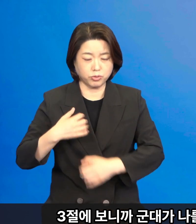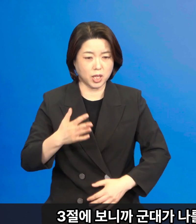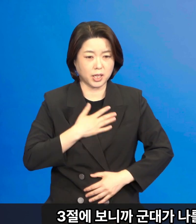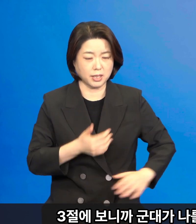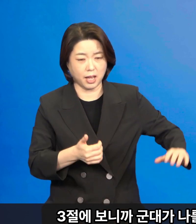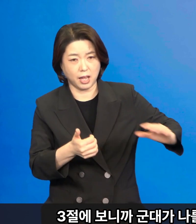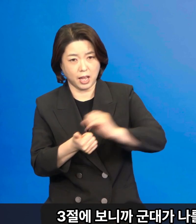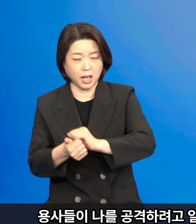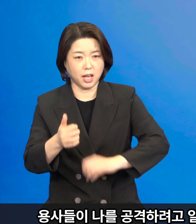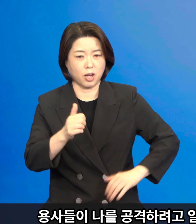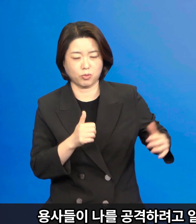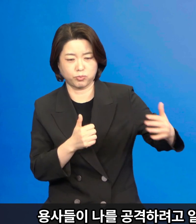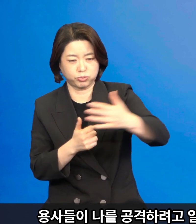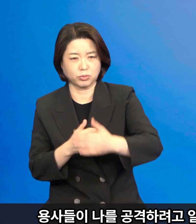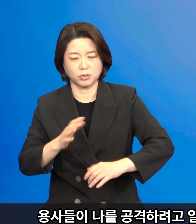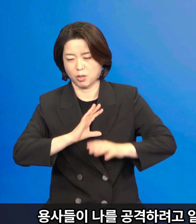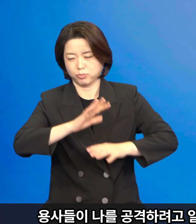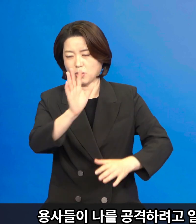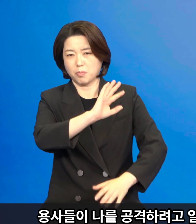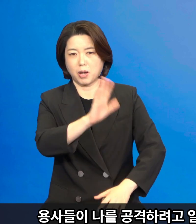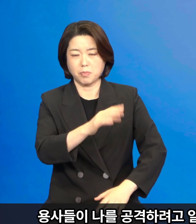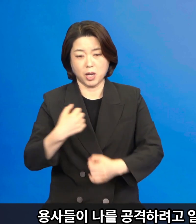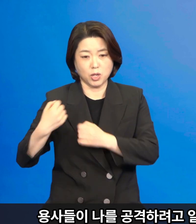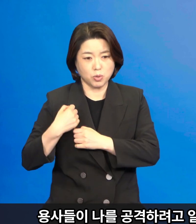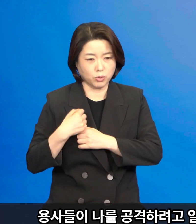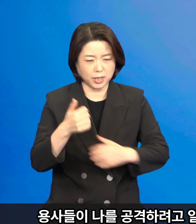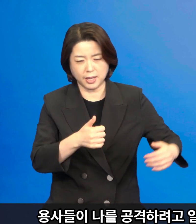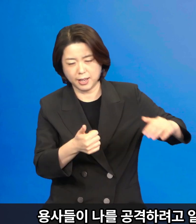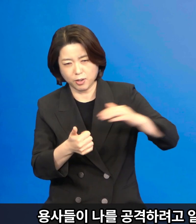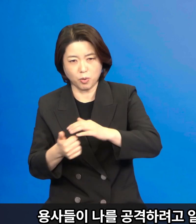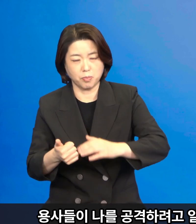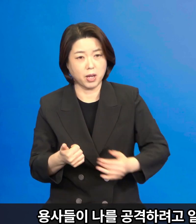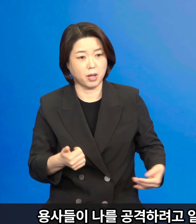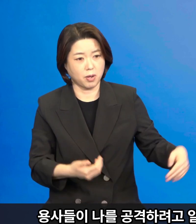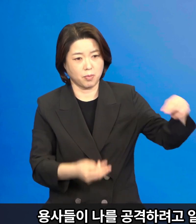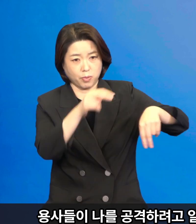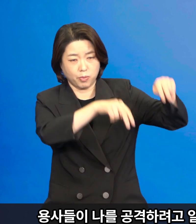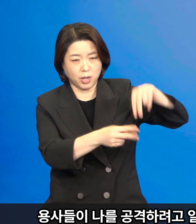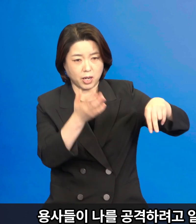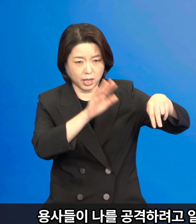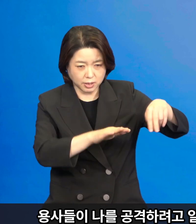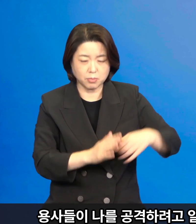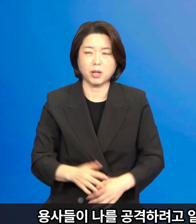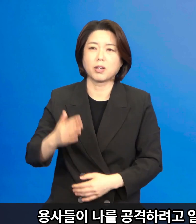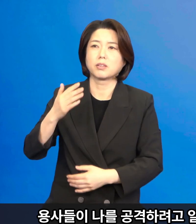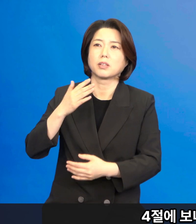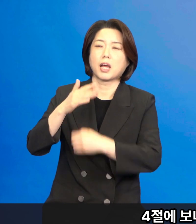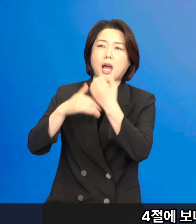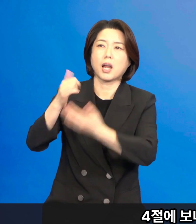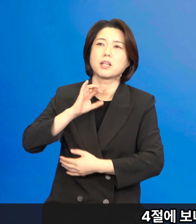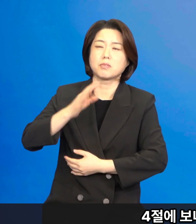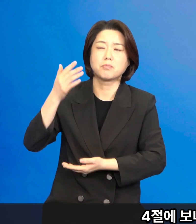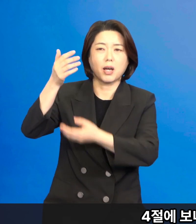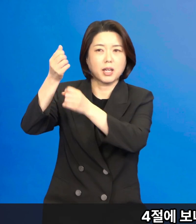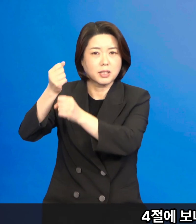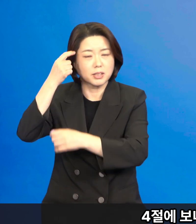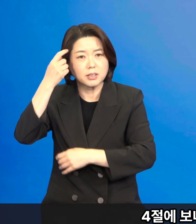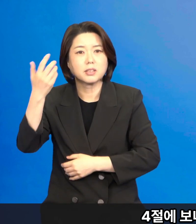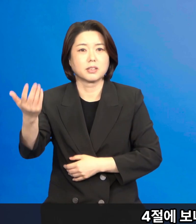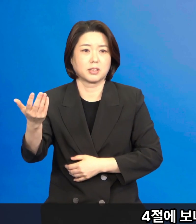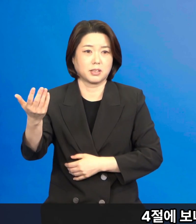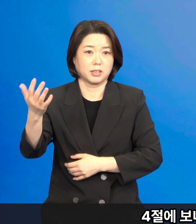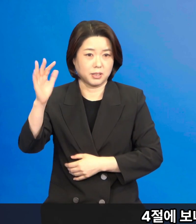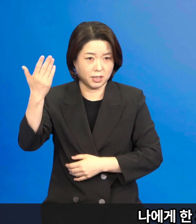애워싸도 나는 무섭지 않네. 용사들이 나를 공격하려고 일어날지라 나는 하나님만 의지하려네. 4절에 보니까